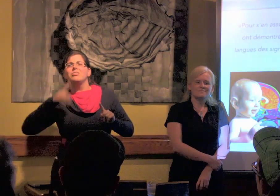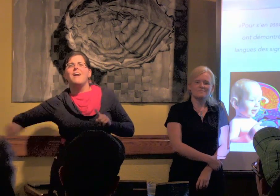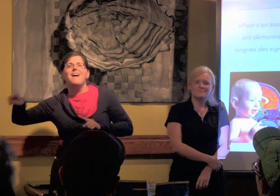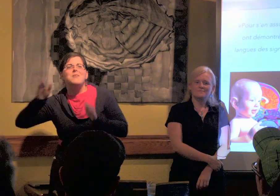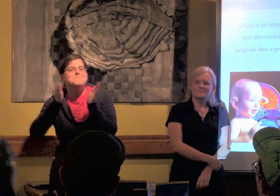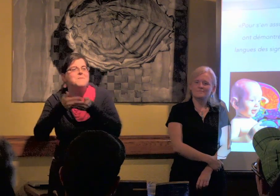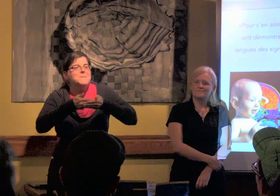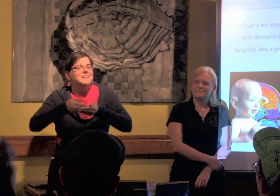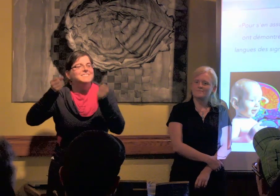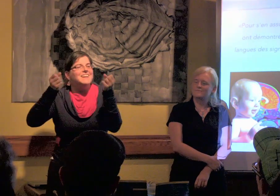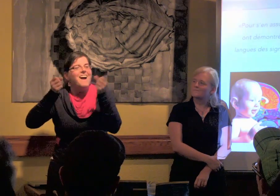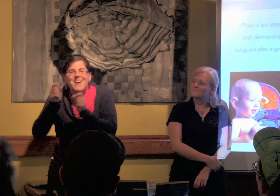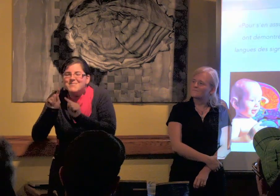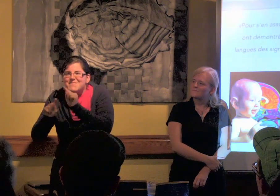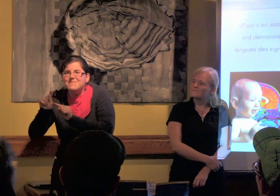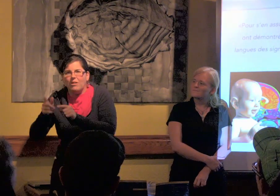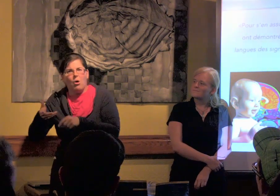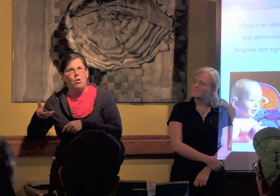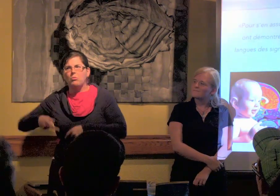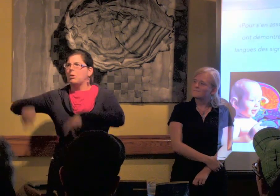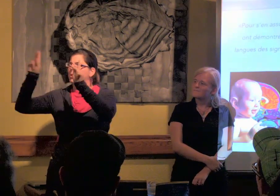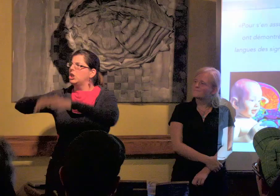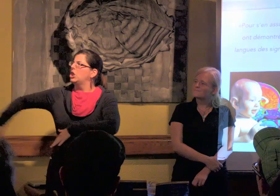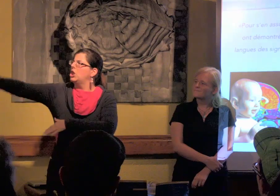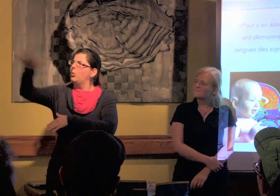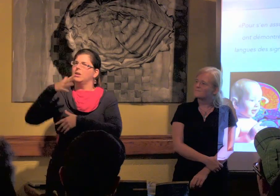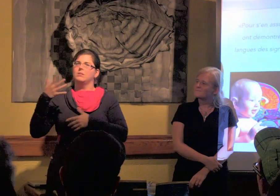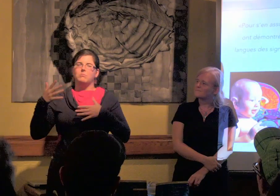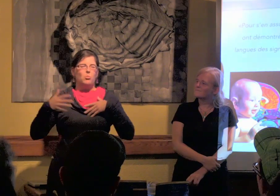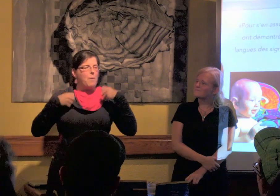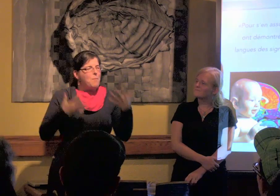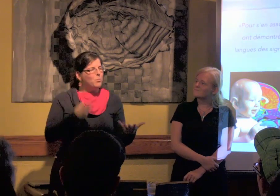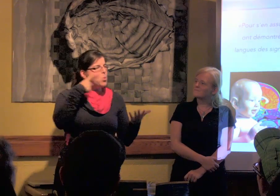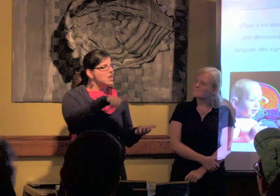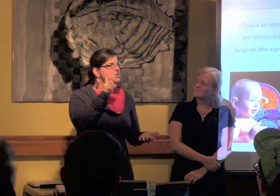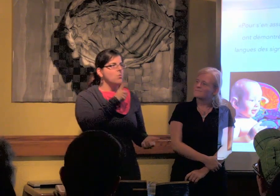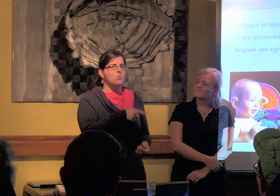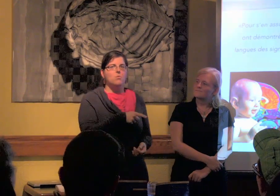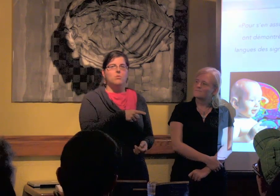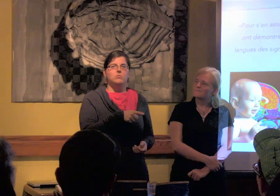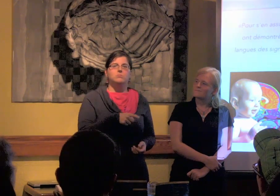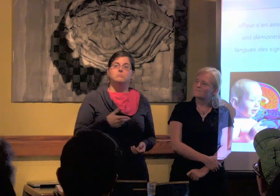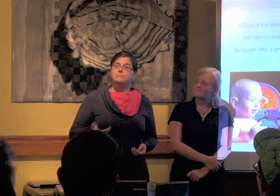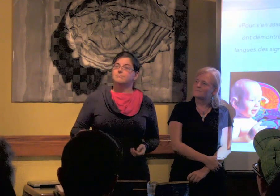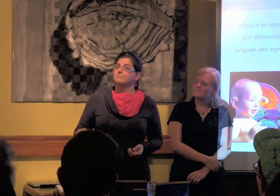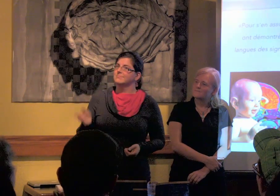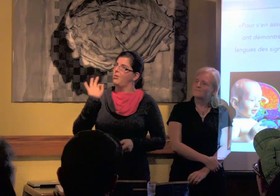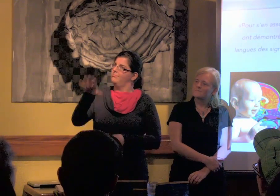on intègre dans des politiques l'interdiction de la langue des signes alors qu'on pourrait pourtant les